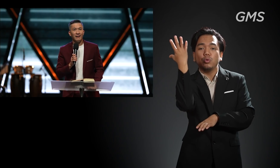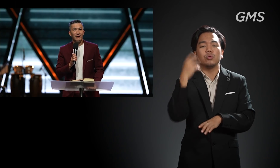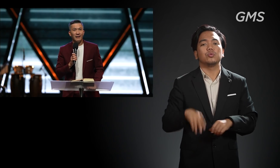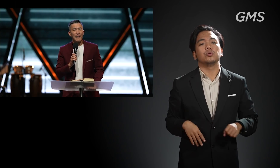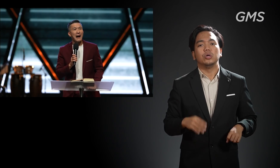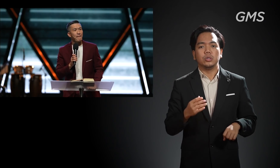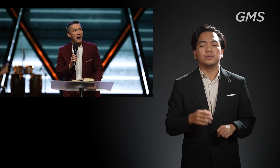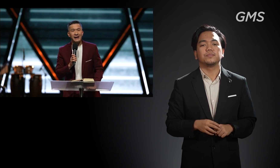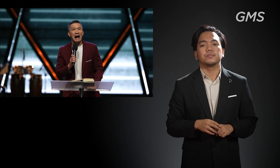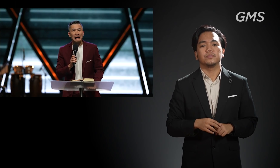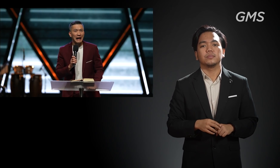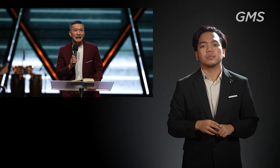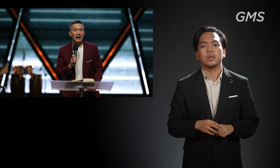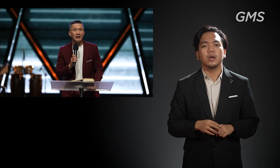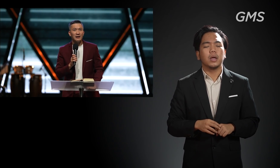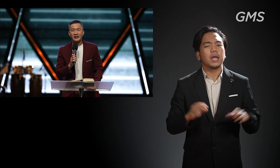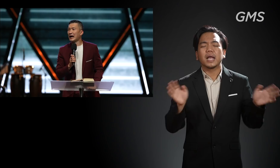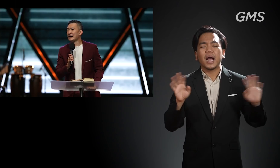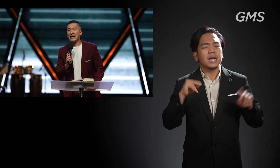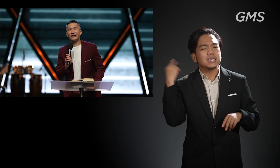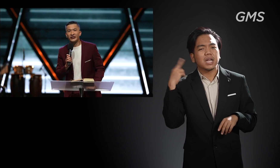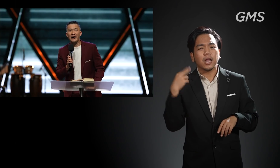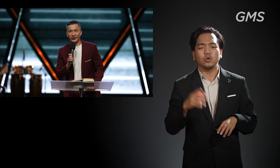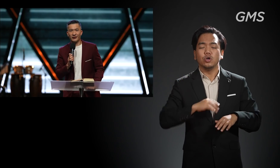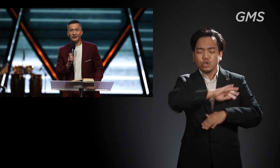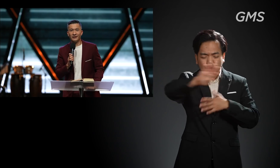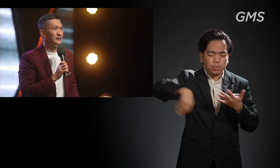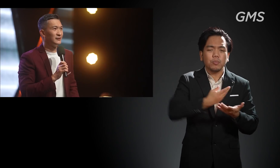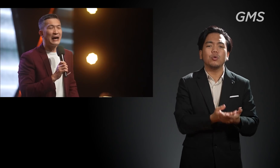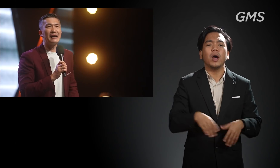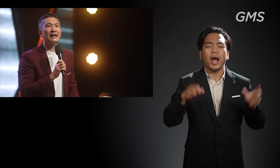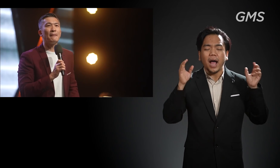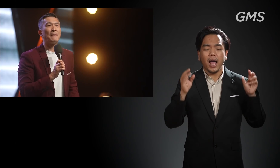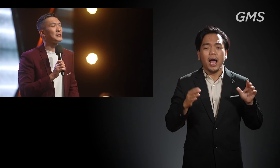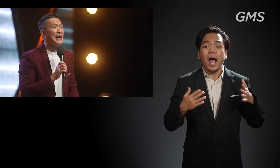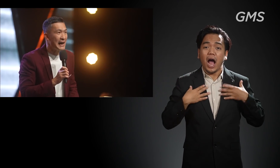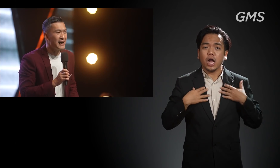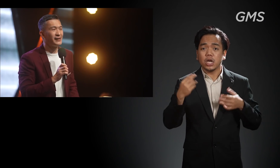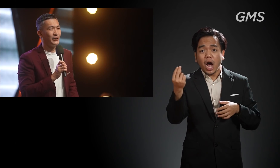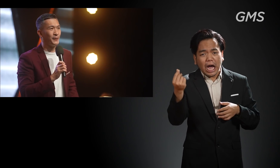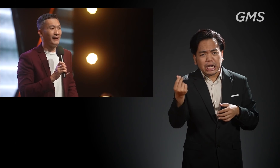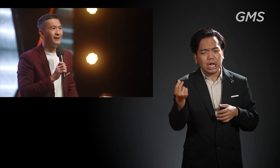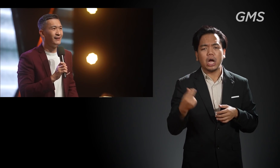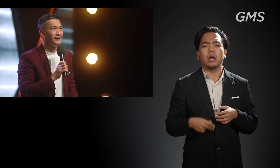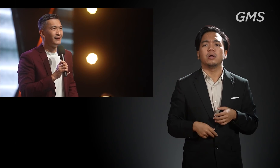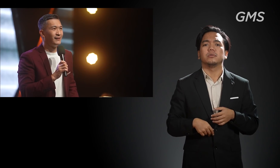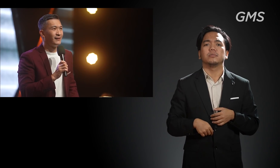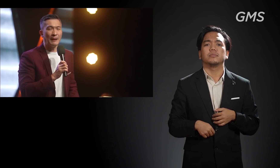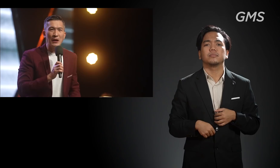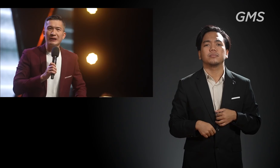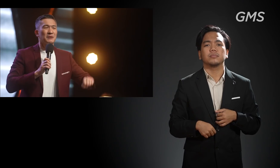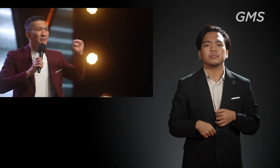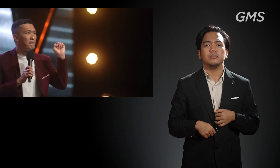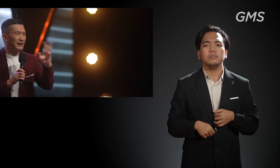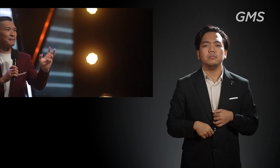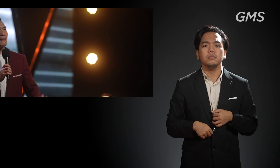tag-nya. Apa-apa ada harganya, segalanya di charge. Gak ada yang bebas biaya di hidup ini. Tapi